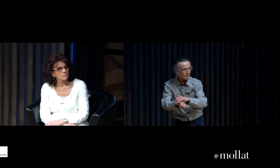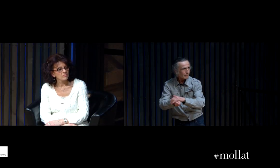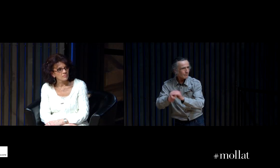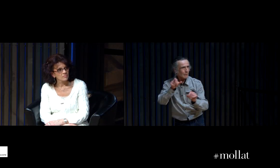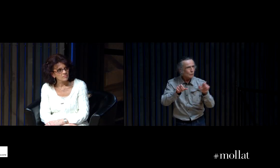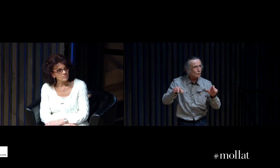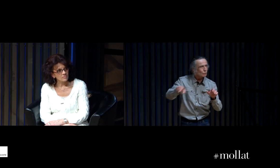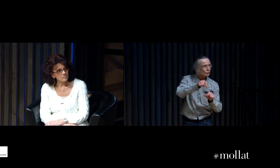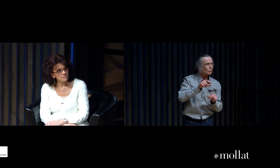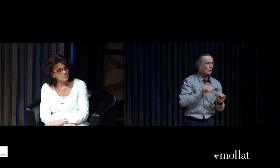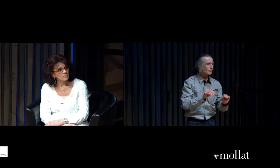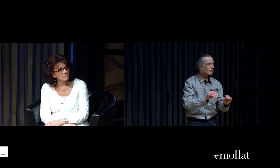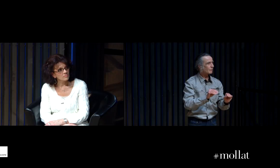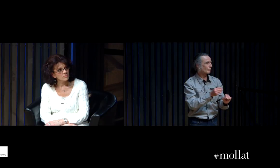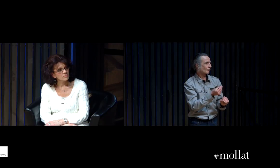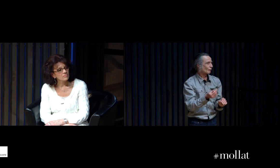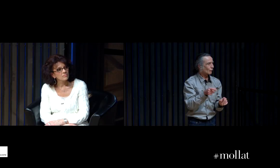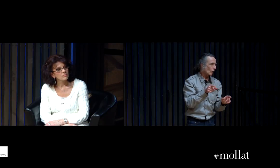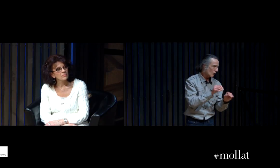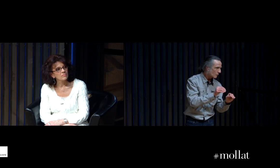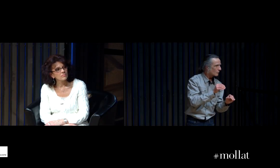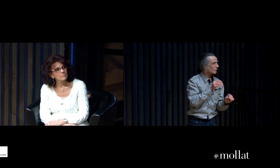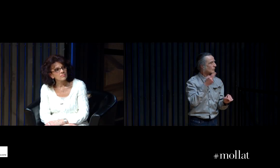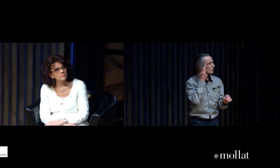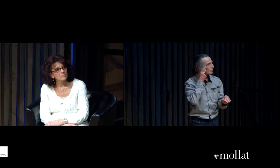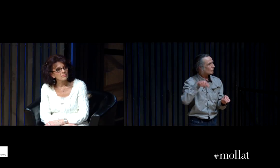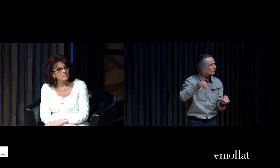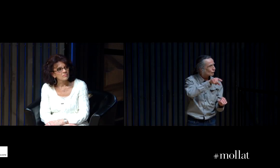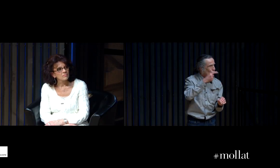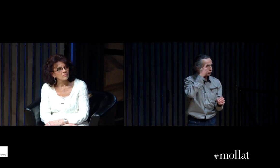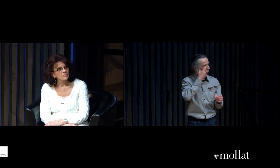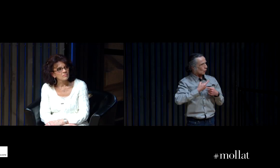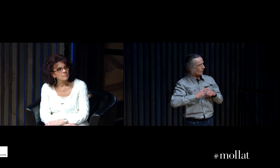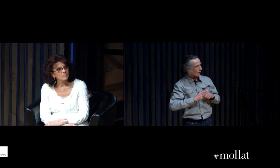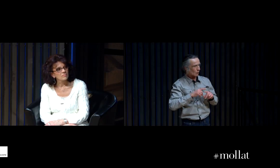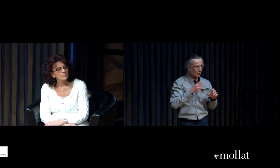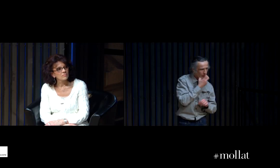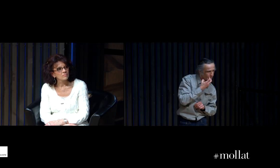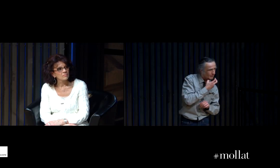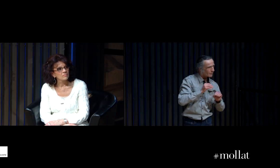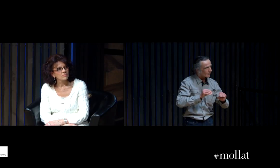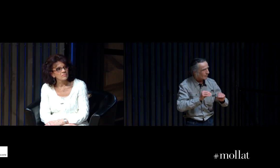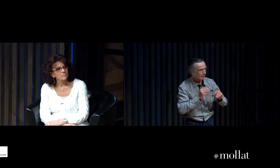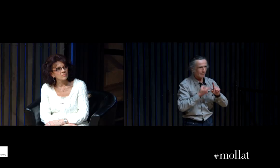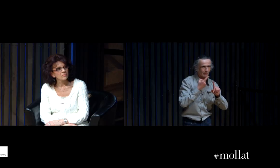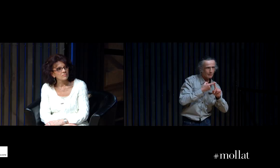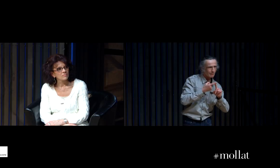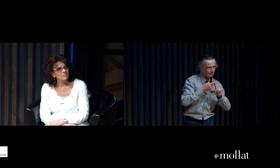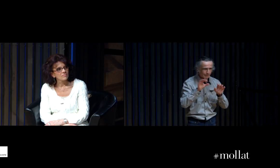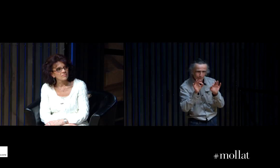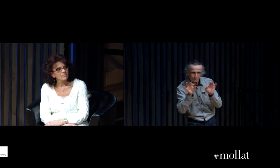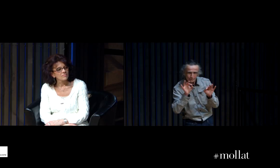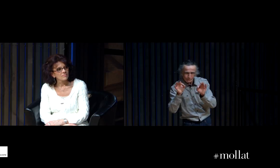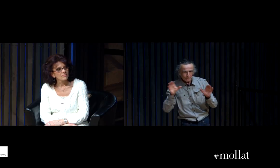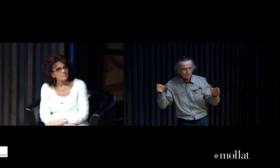été choisi? C'est que, en fait, la subvention des établissements où l'enseignement se faisait par l'oral